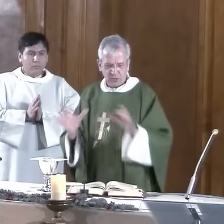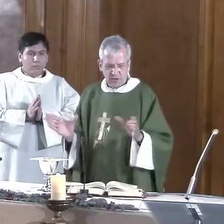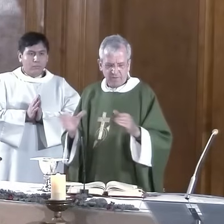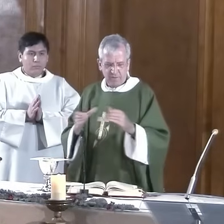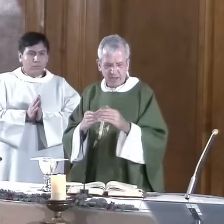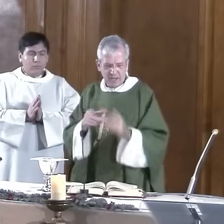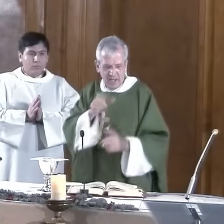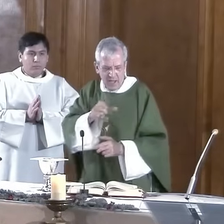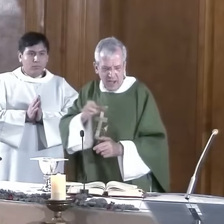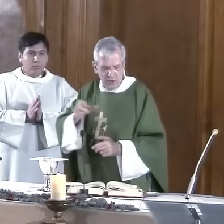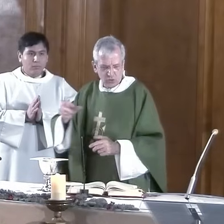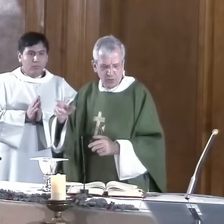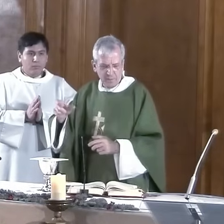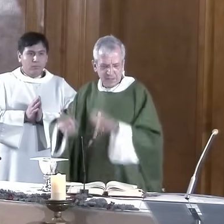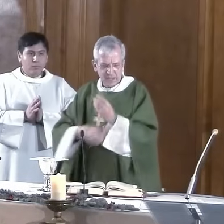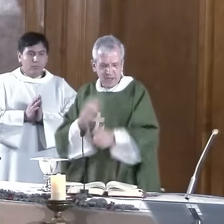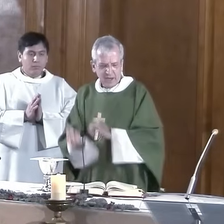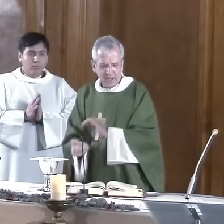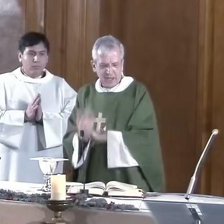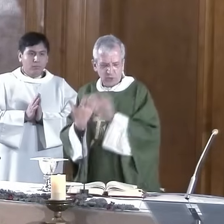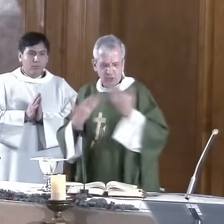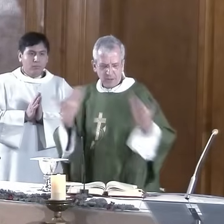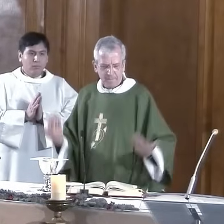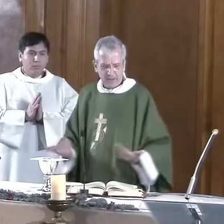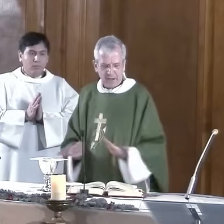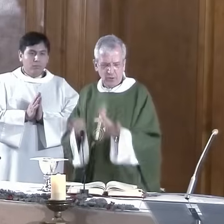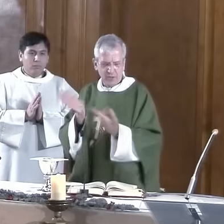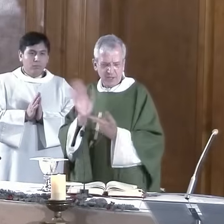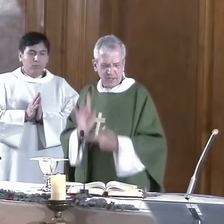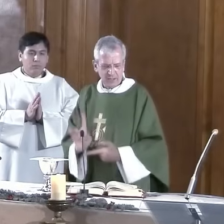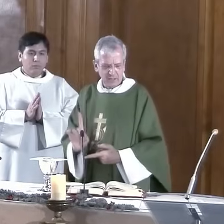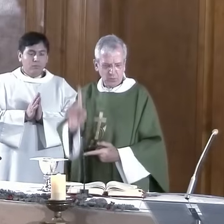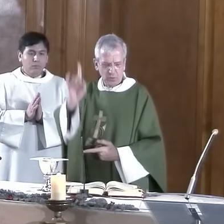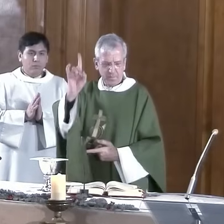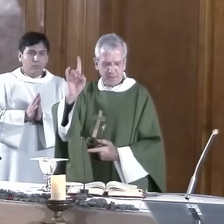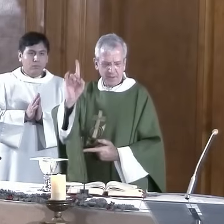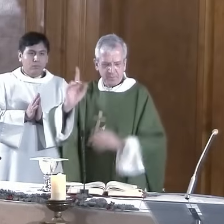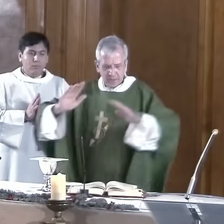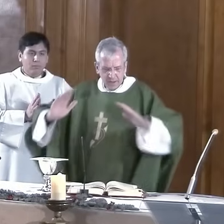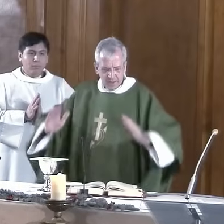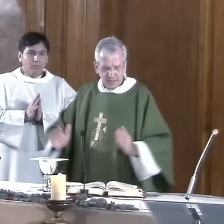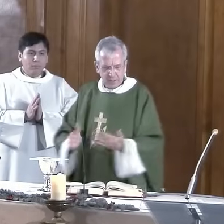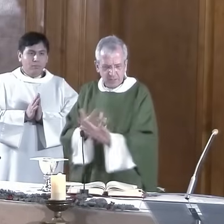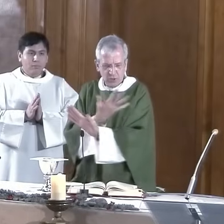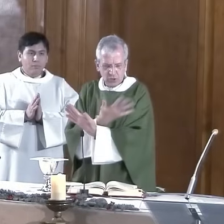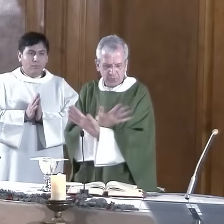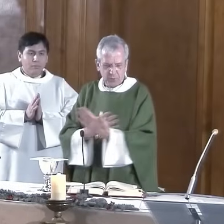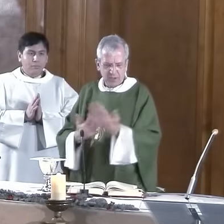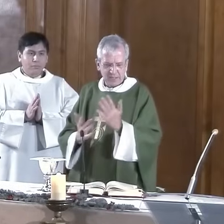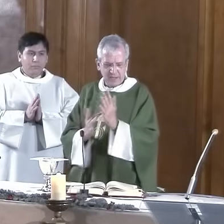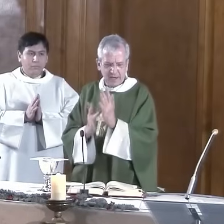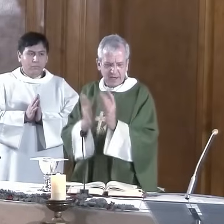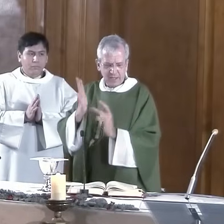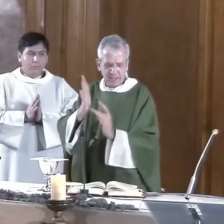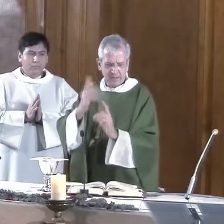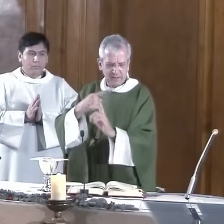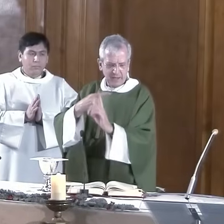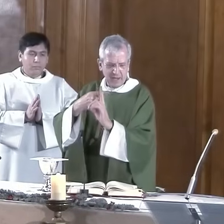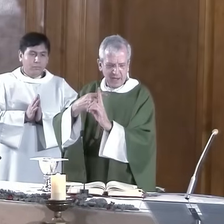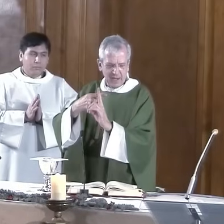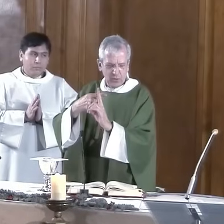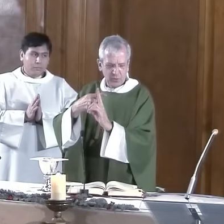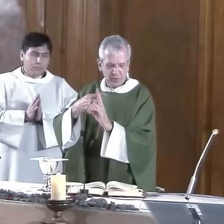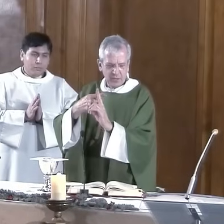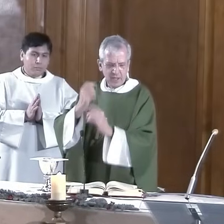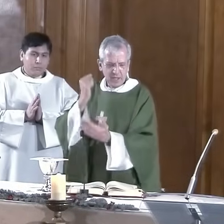una sola familia a los hombres creados para gloria de tu nombre, redimidos por la sangre